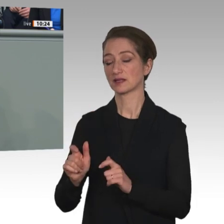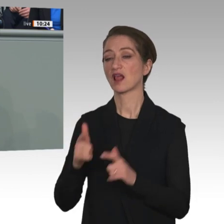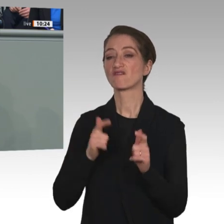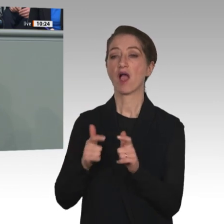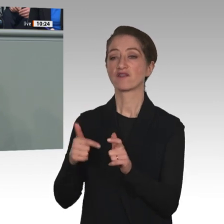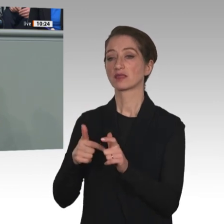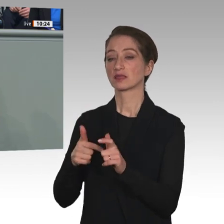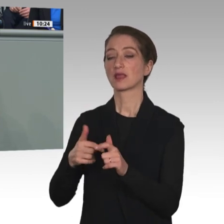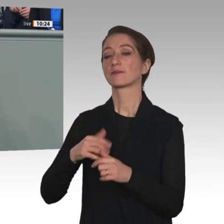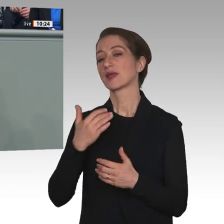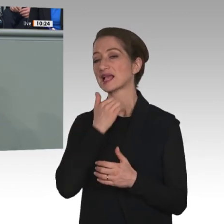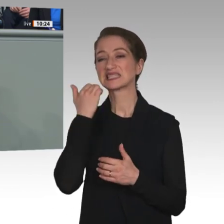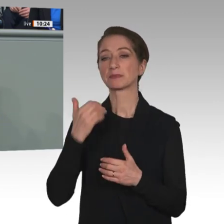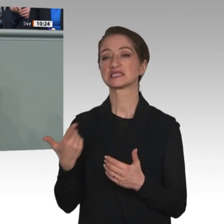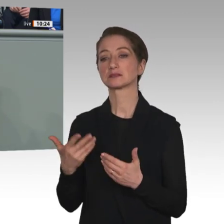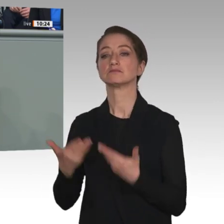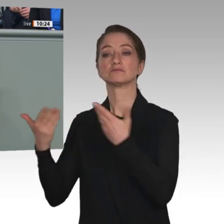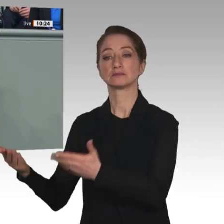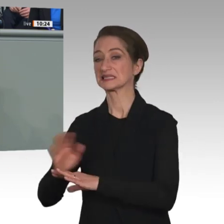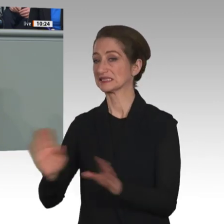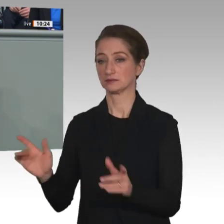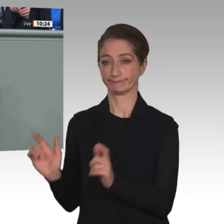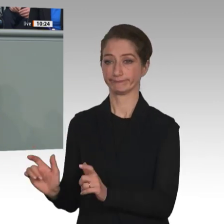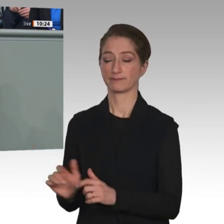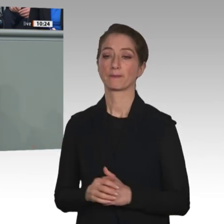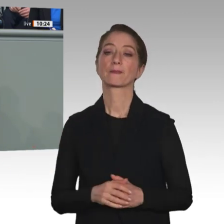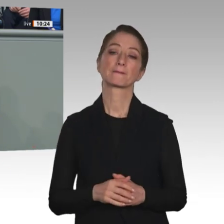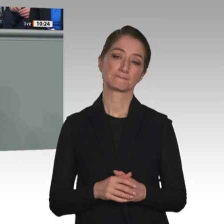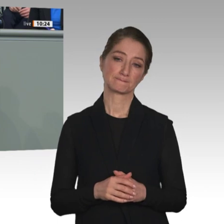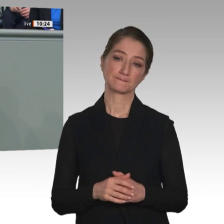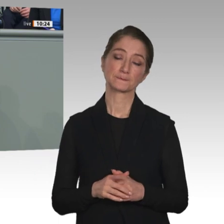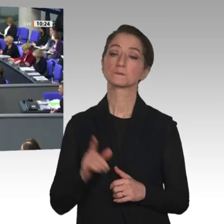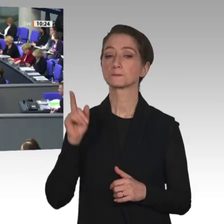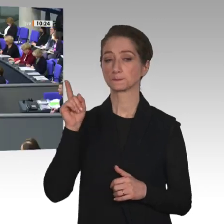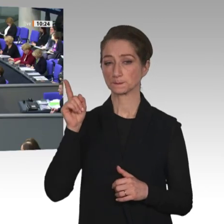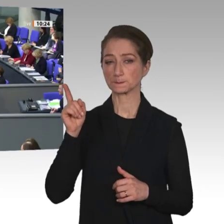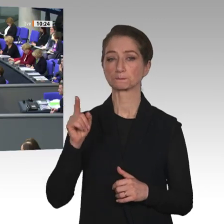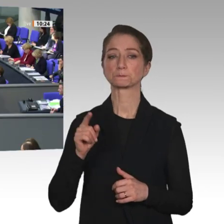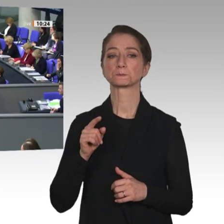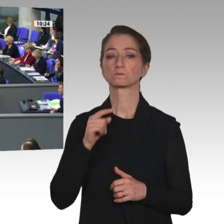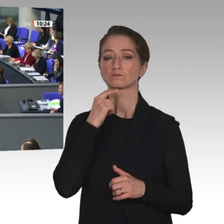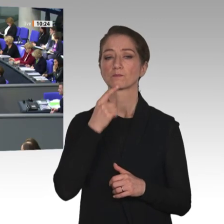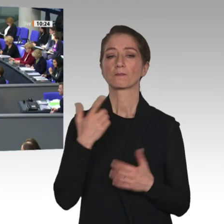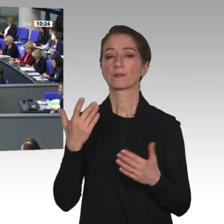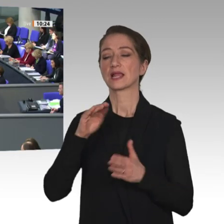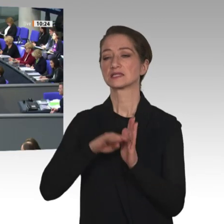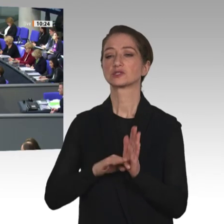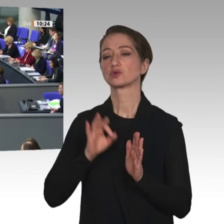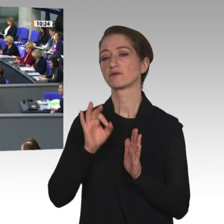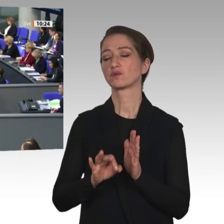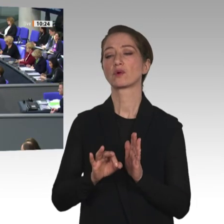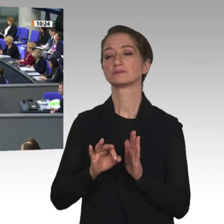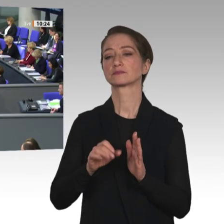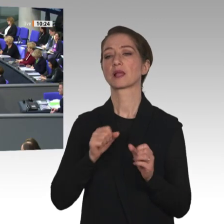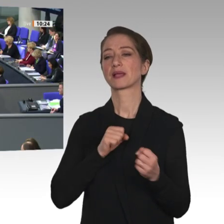Und wir sprechen, Frau Bundesjustizministerin, Sie haben es angesprochen, über das Gesetz zur Bekämpfung von Rechtsextremismus und